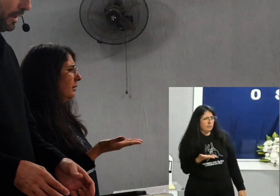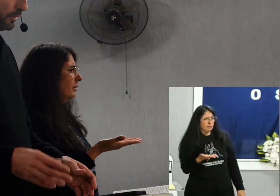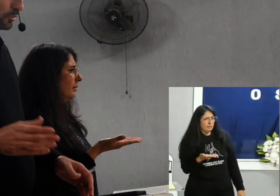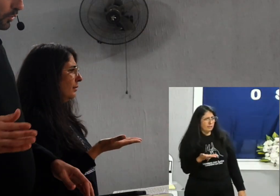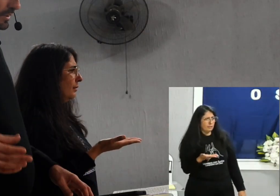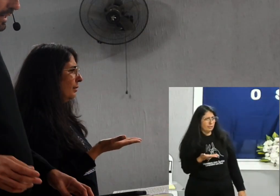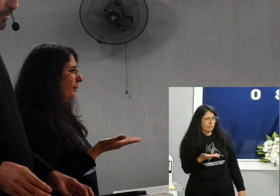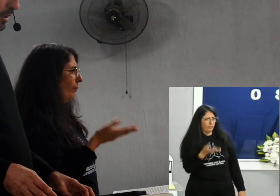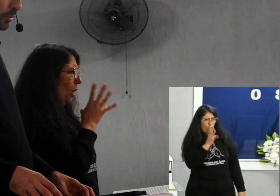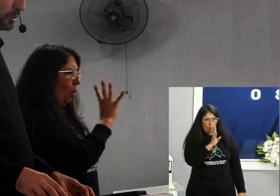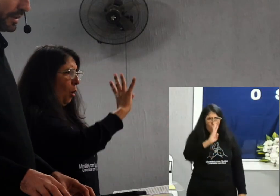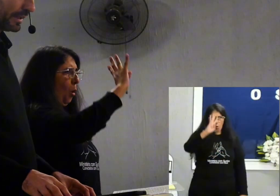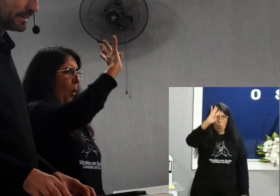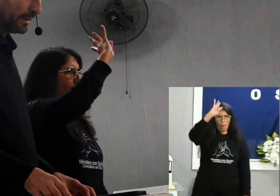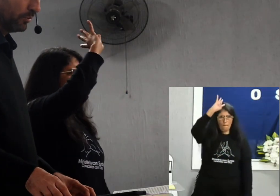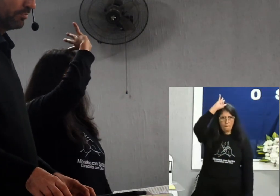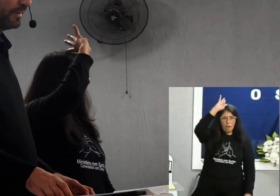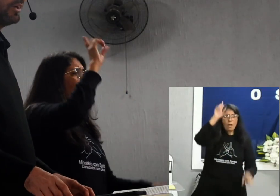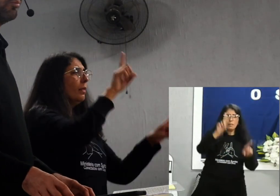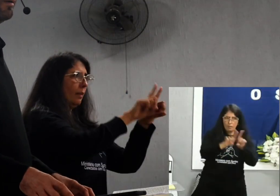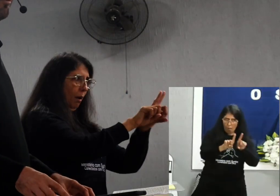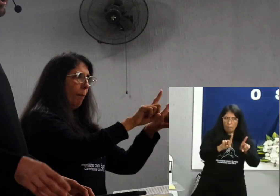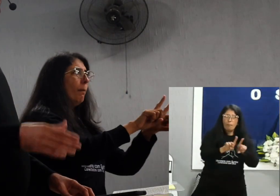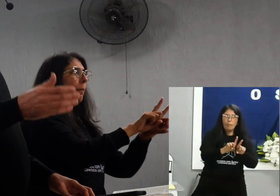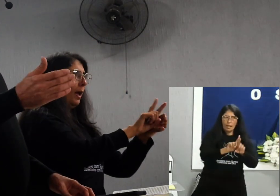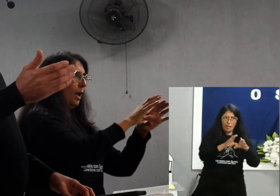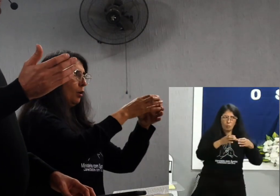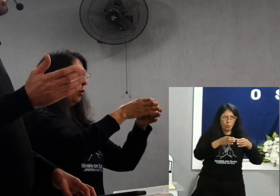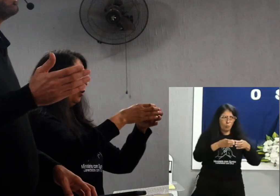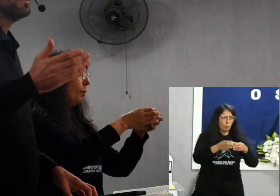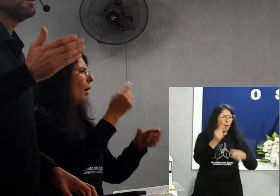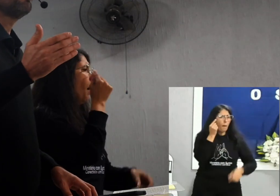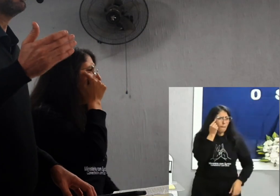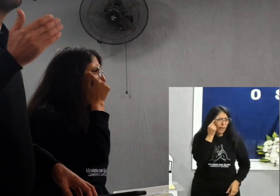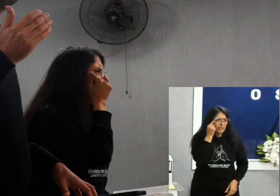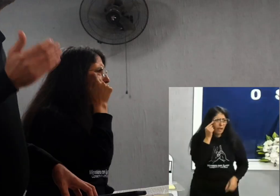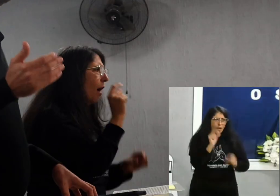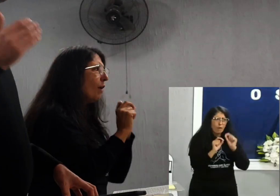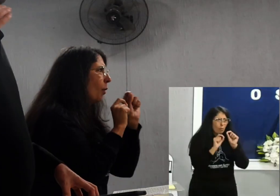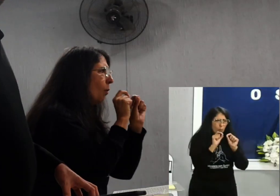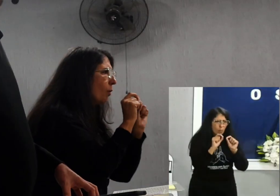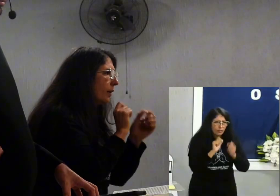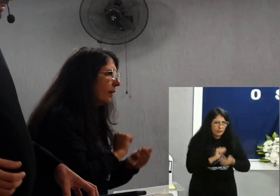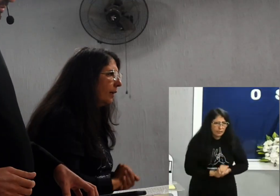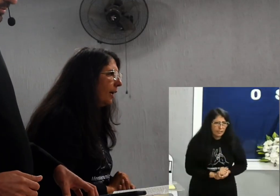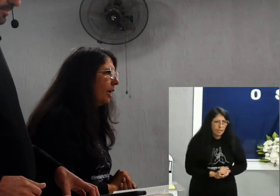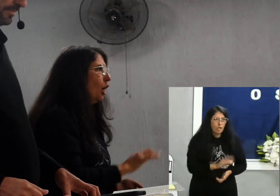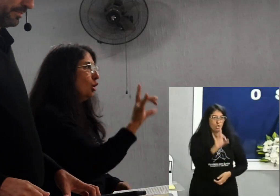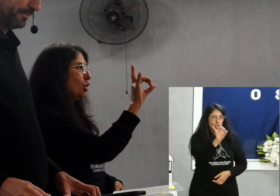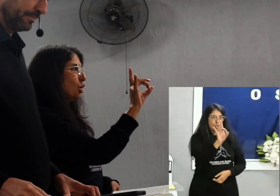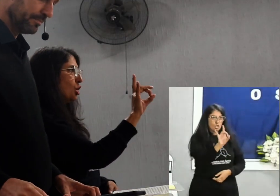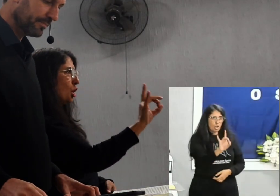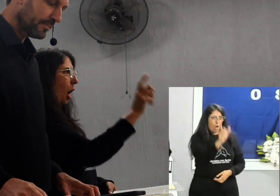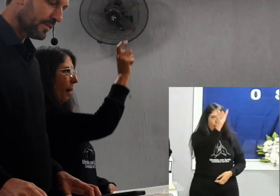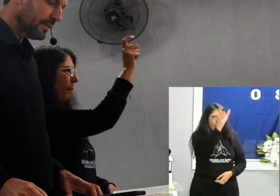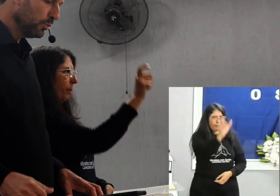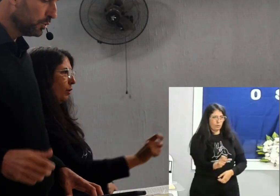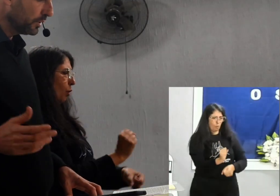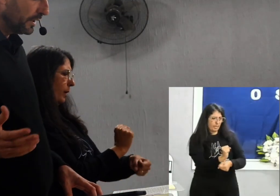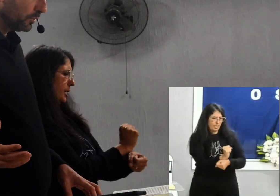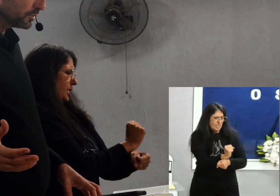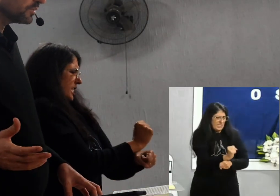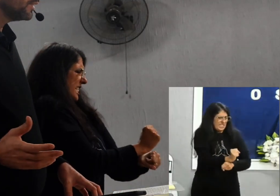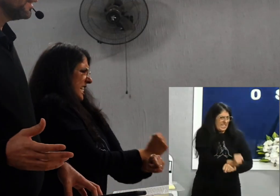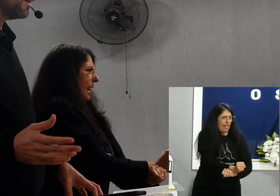Os romanos consideravam a crucificação uma morte apropriada para os escravos.